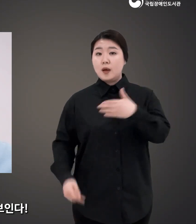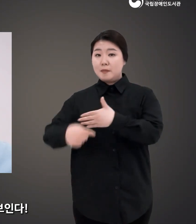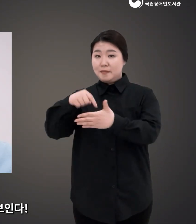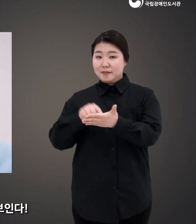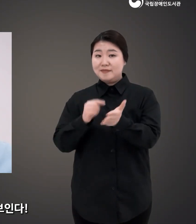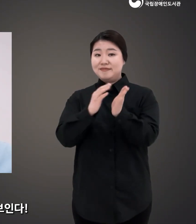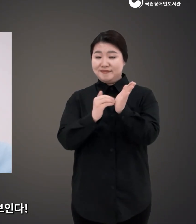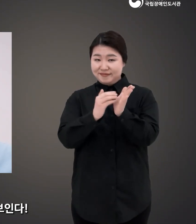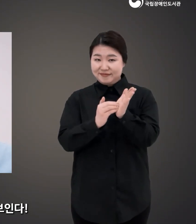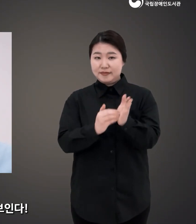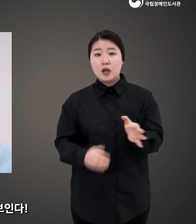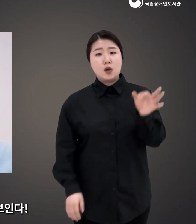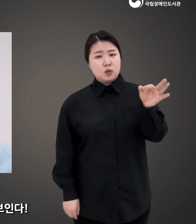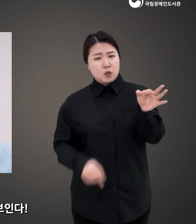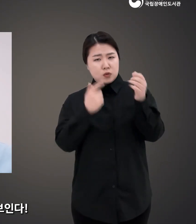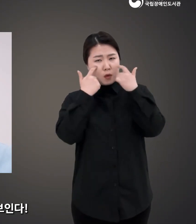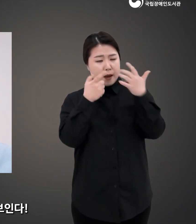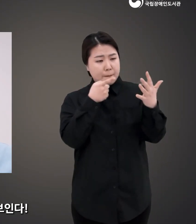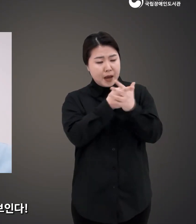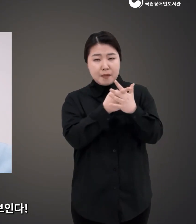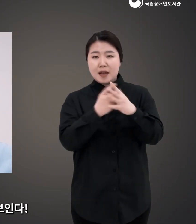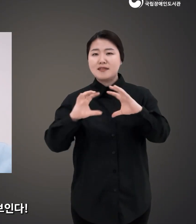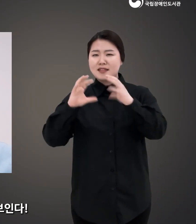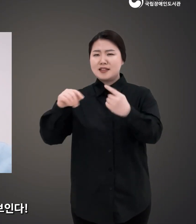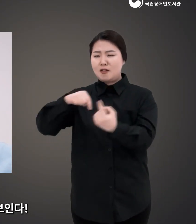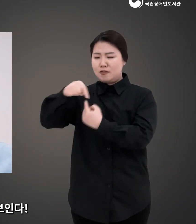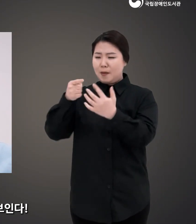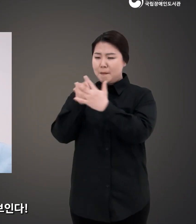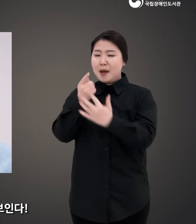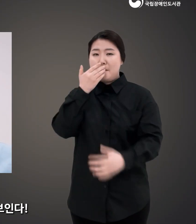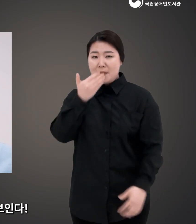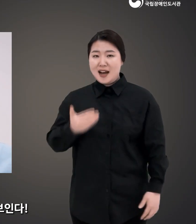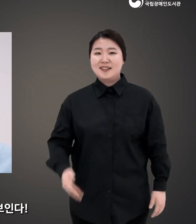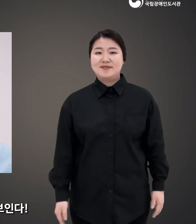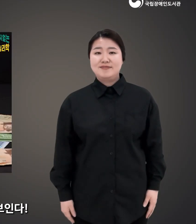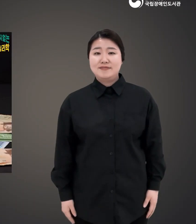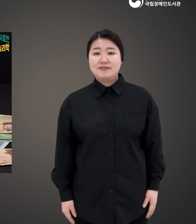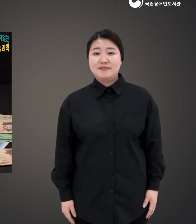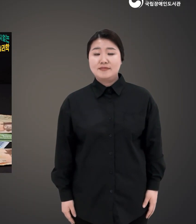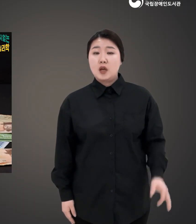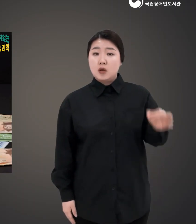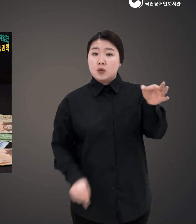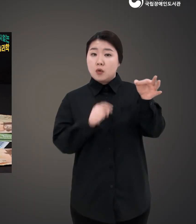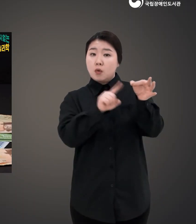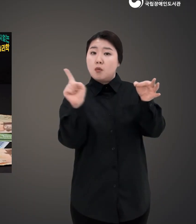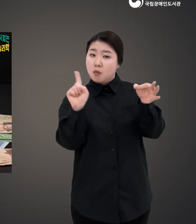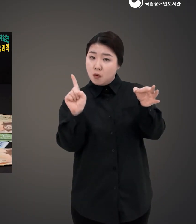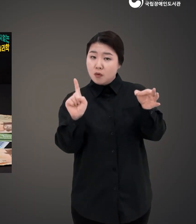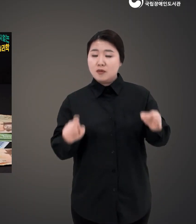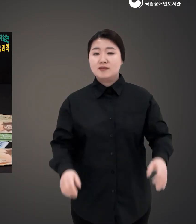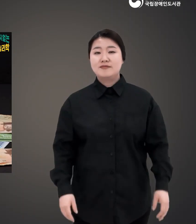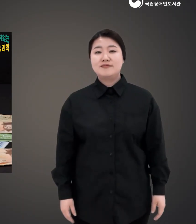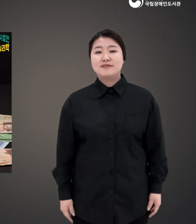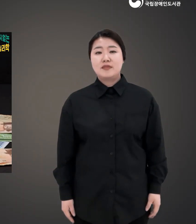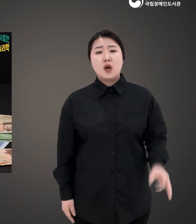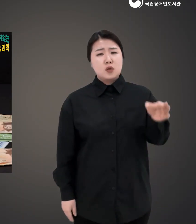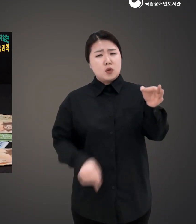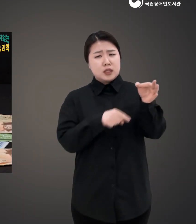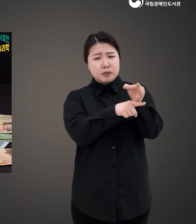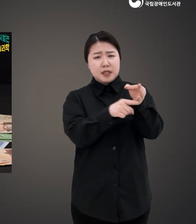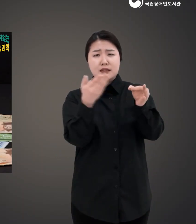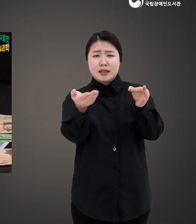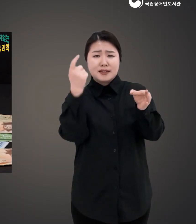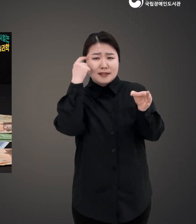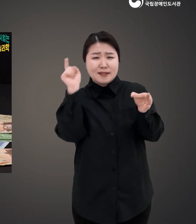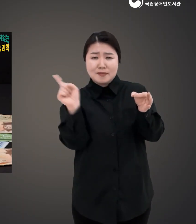돈과 심리의 비밀. 돈을 알면 세상 돌아가는 원리가 보인다. 돈이란 무엇일까? 당신에게